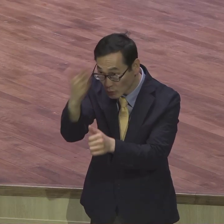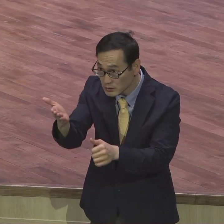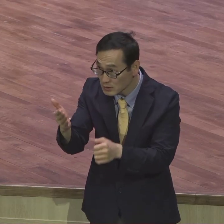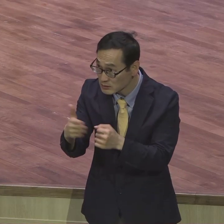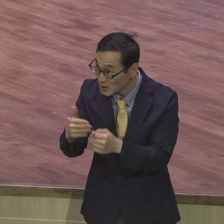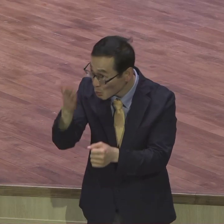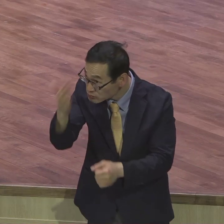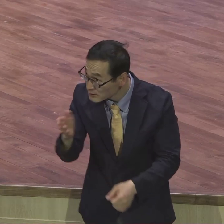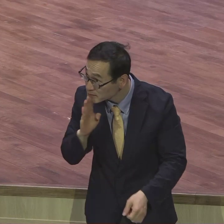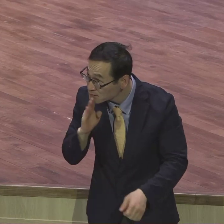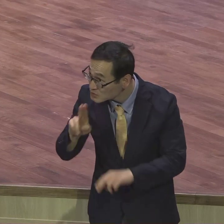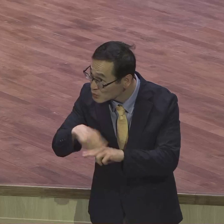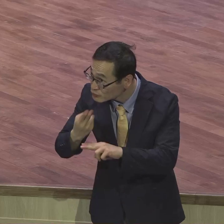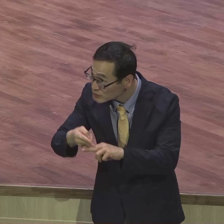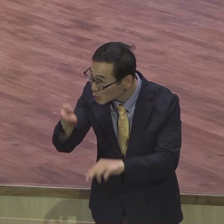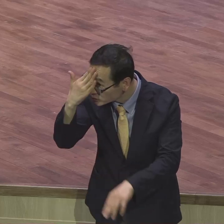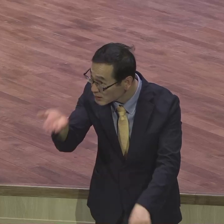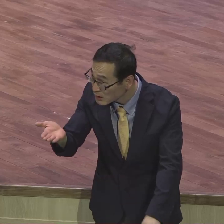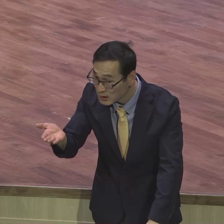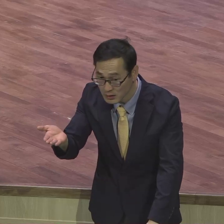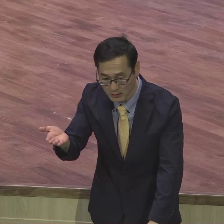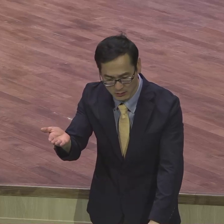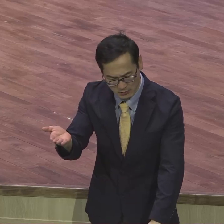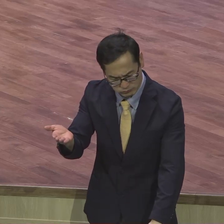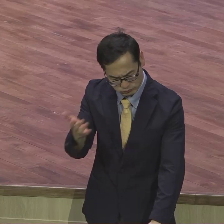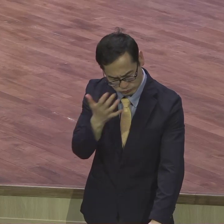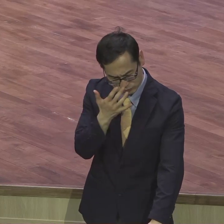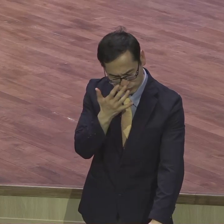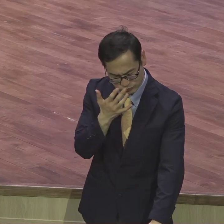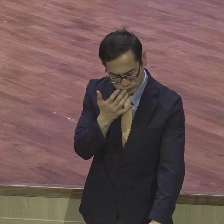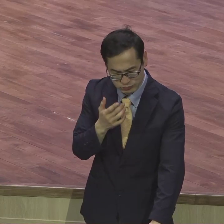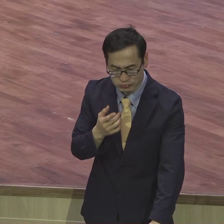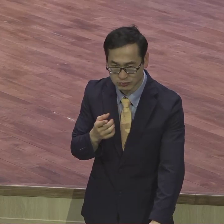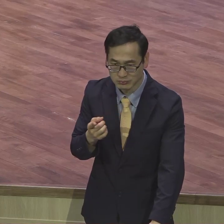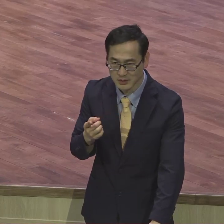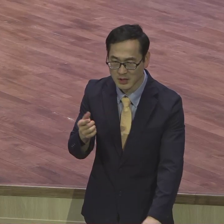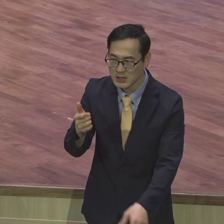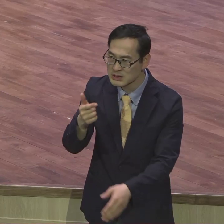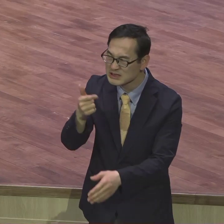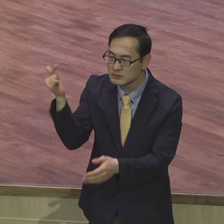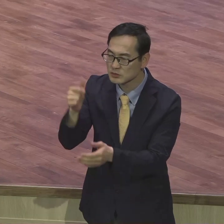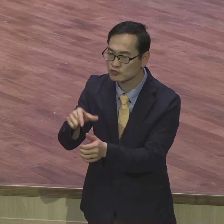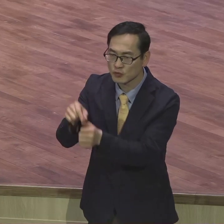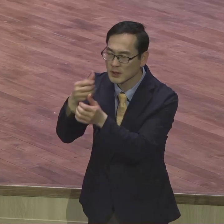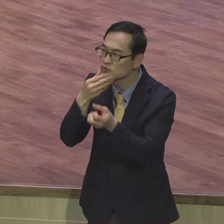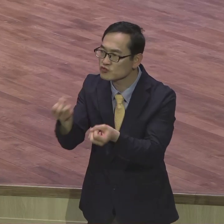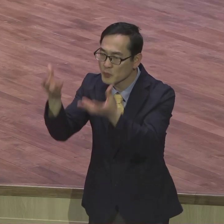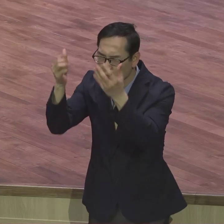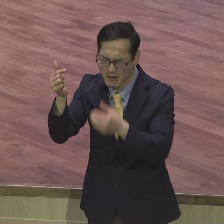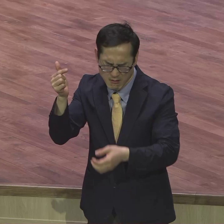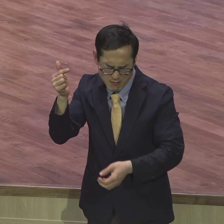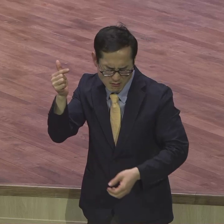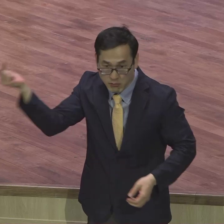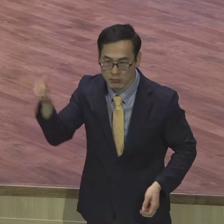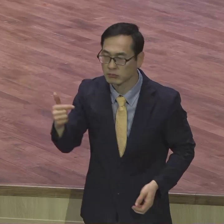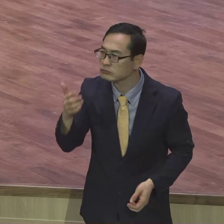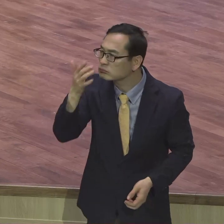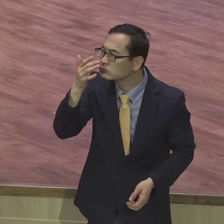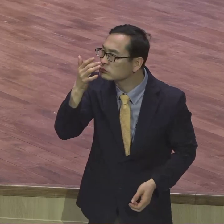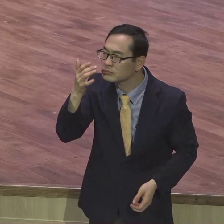못해요. 엄청난 이 즉복을 실감을 못한다 말이에요. 3절 4절에 오면 예수님께서